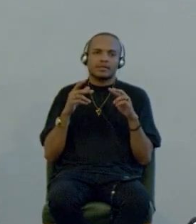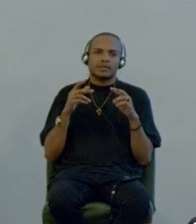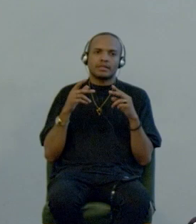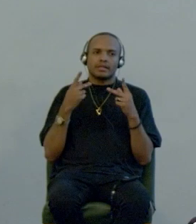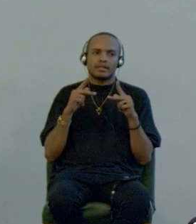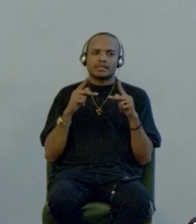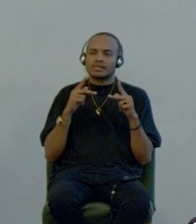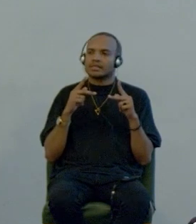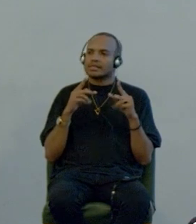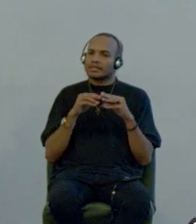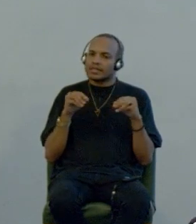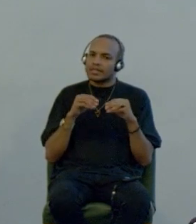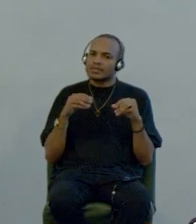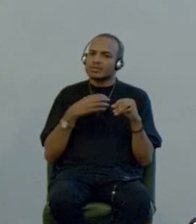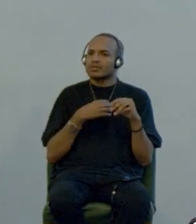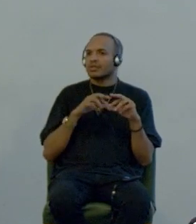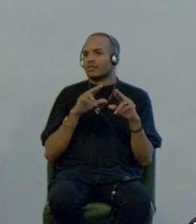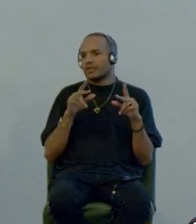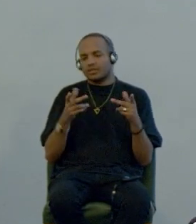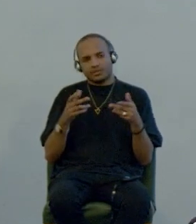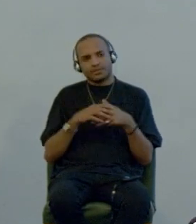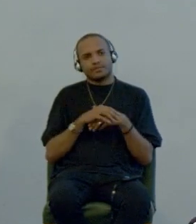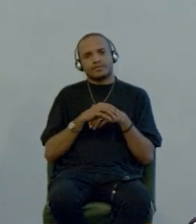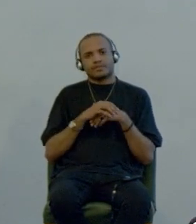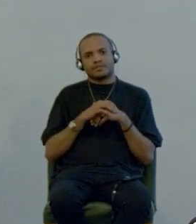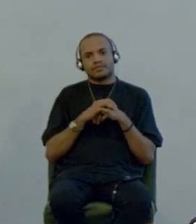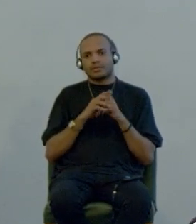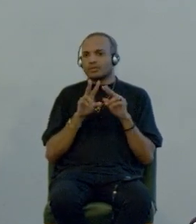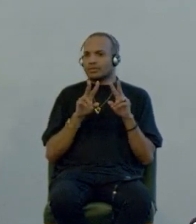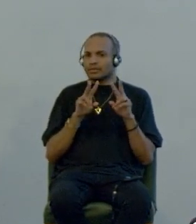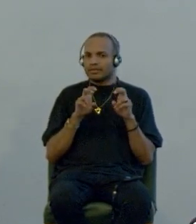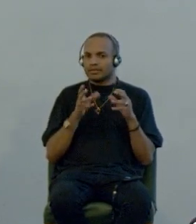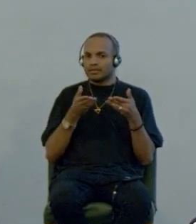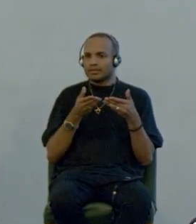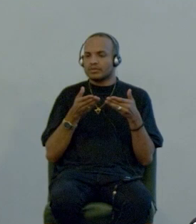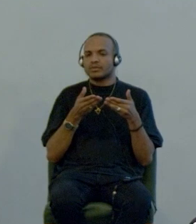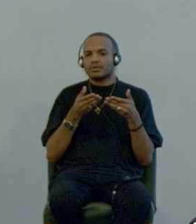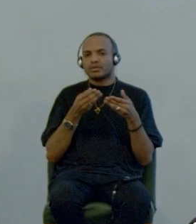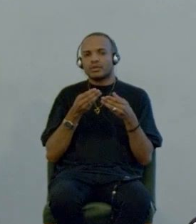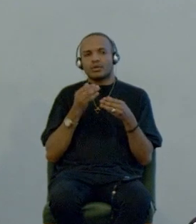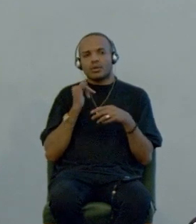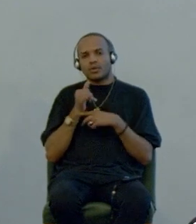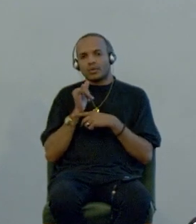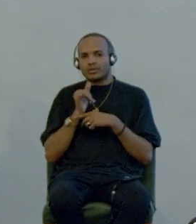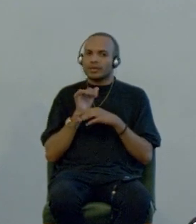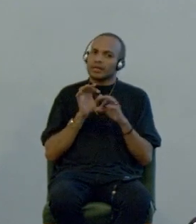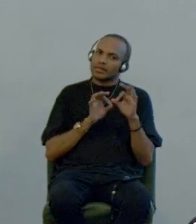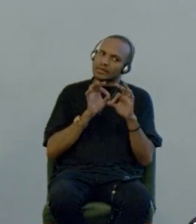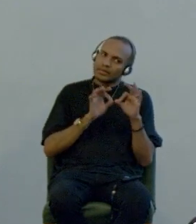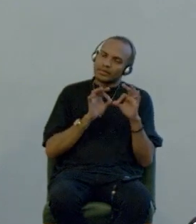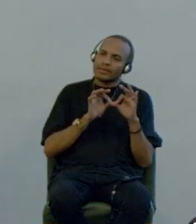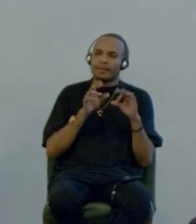Le titre donc que j'ai pris ce soir pour mon talk, c'est raconter, dessiner, performer les métamorphoses